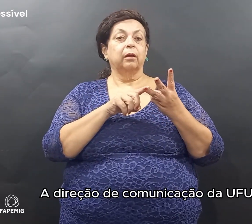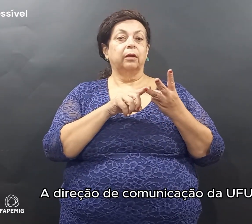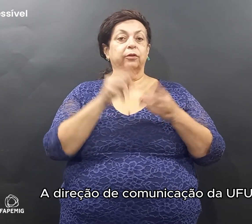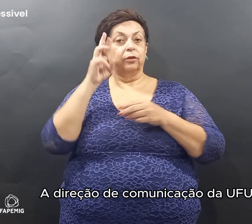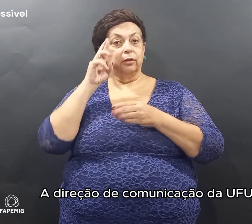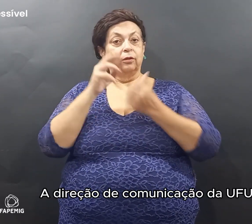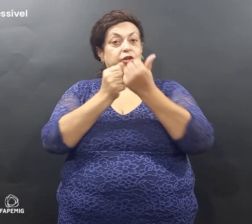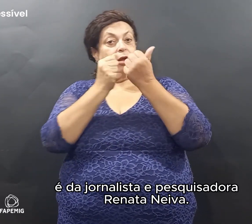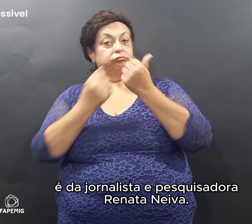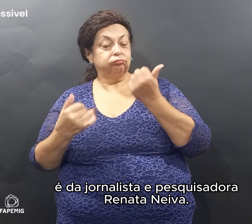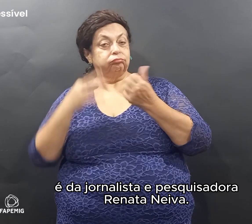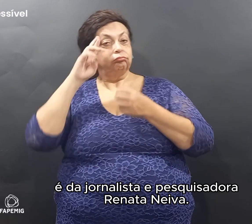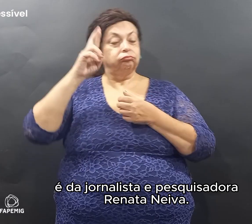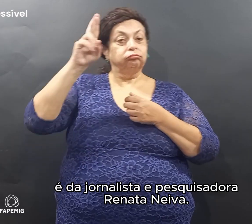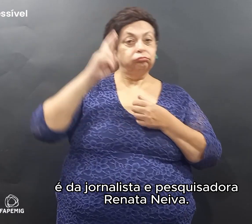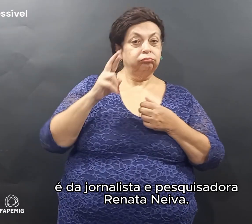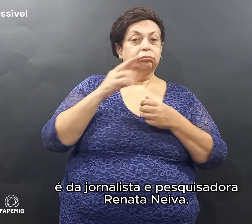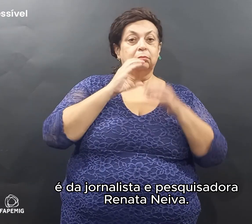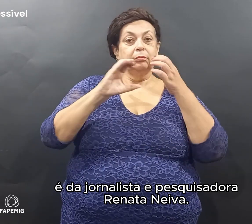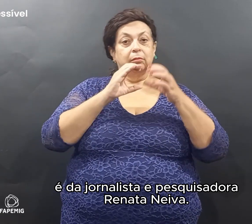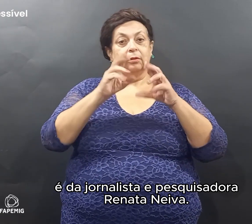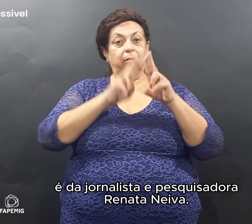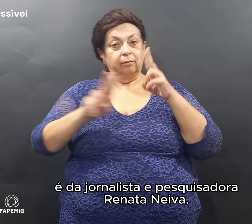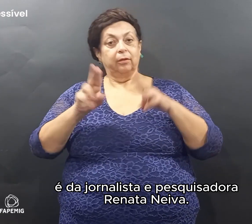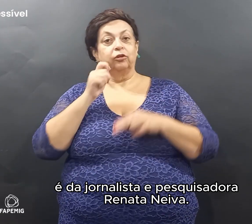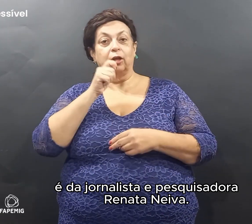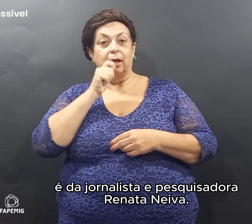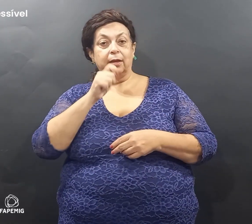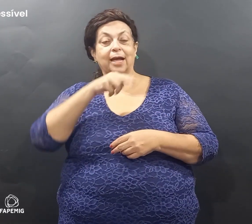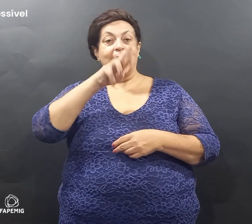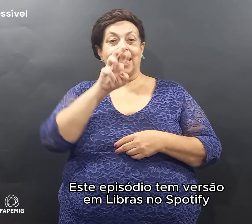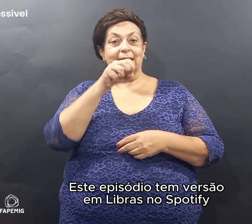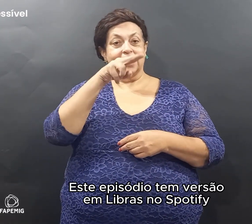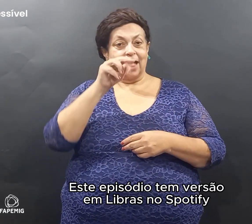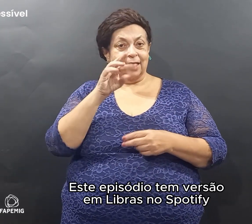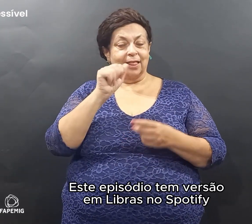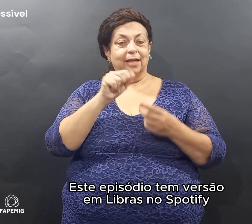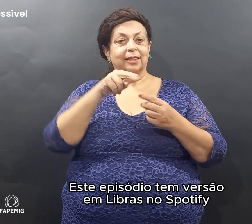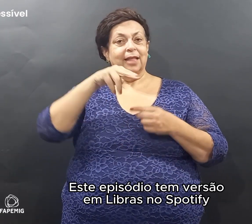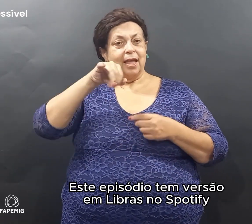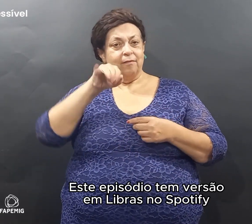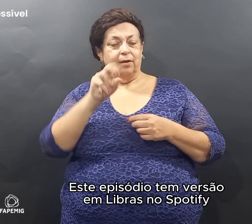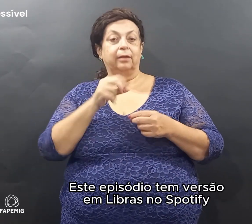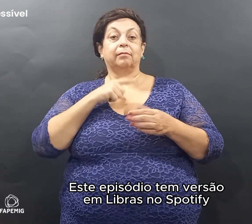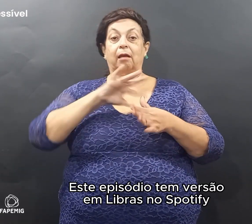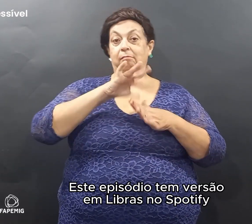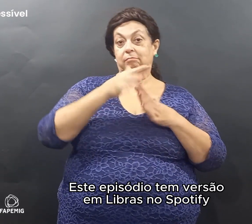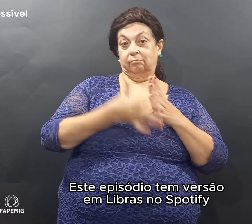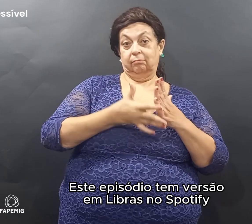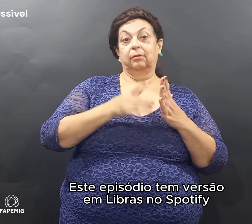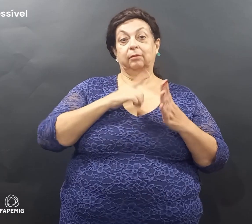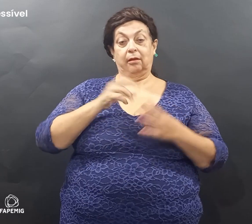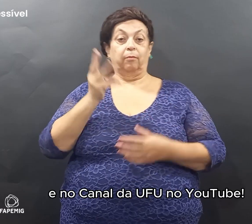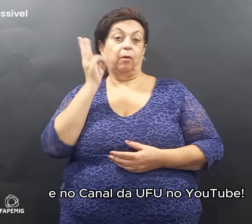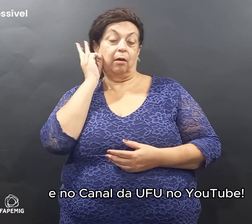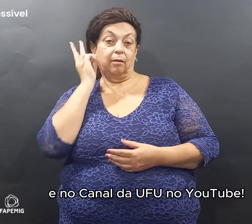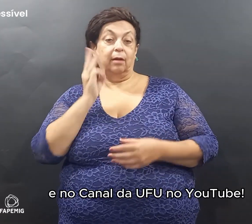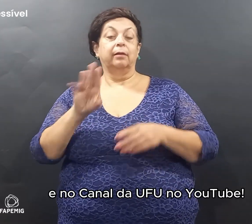da UFO é da jornalista e pesquisadora Renata Neiva. Este episódio tem versão em Libras no Spotify e no canal da UFO